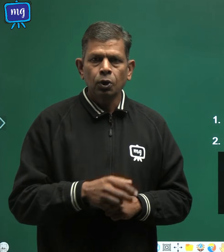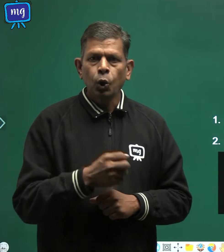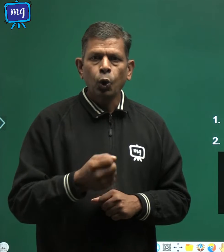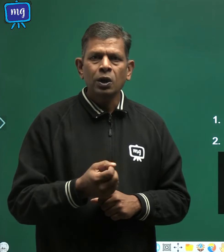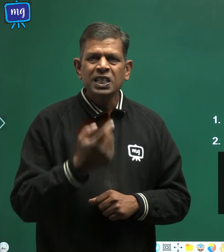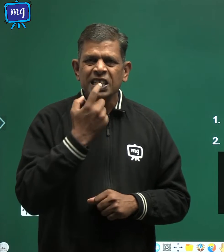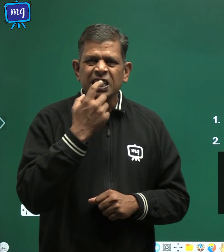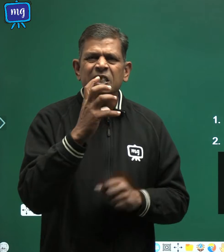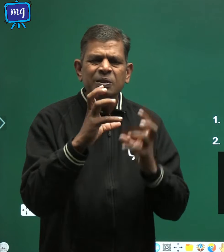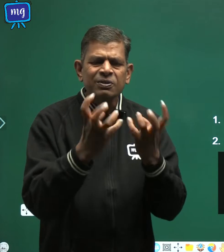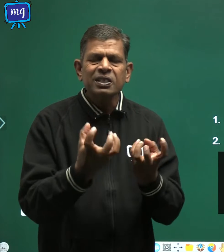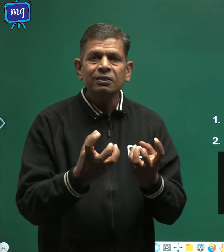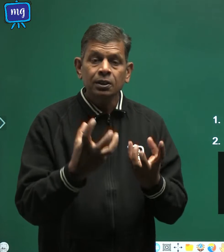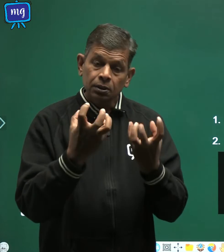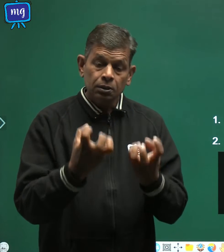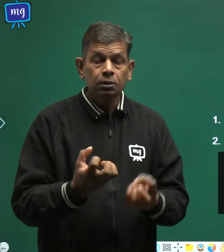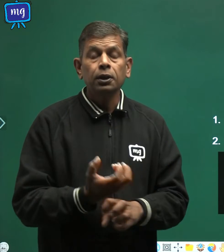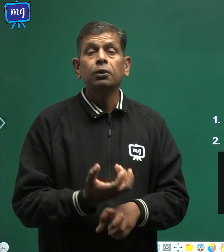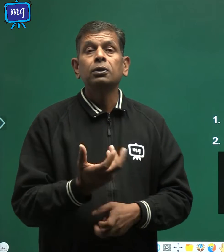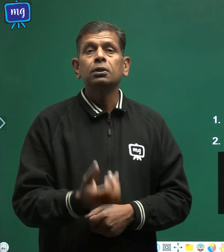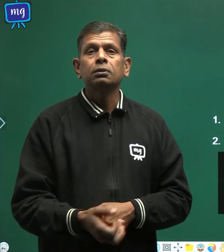बर्फ ठंडी होती है।